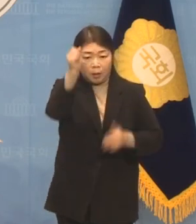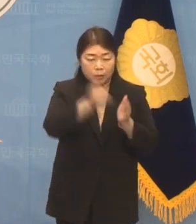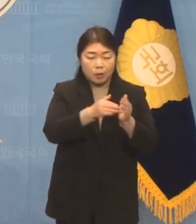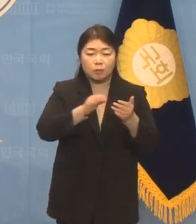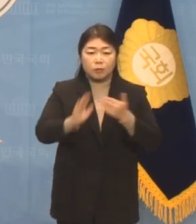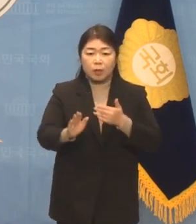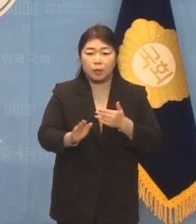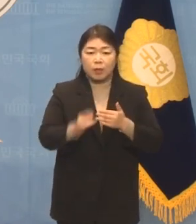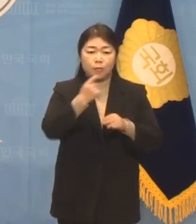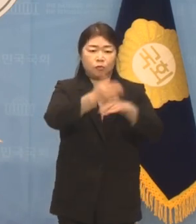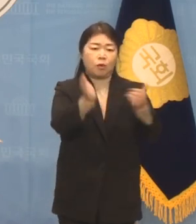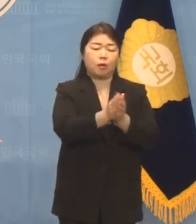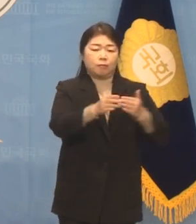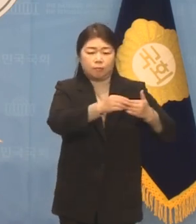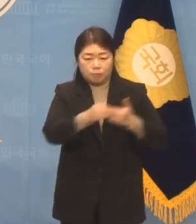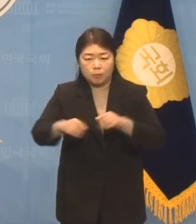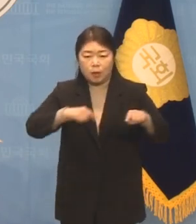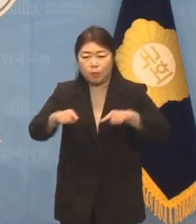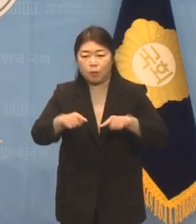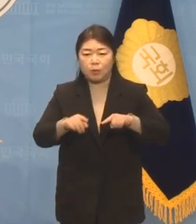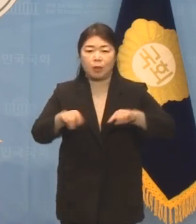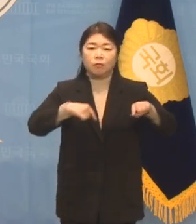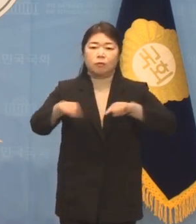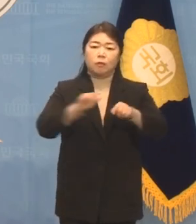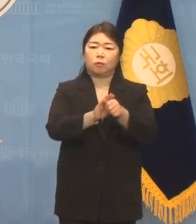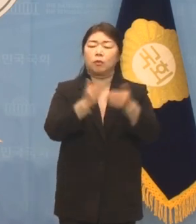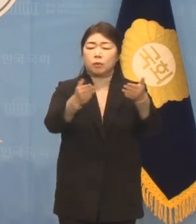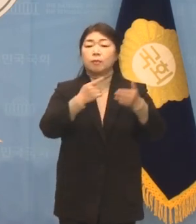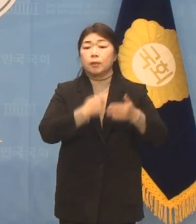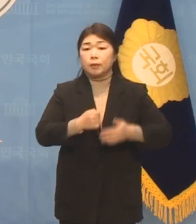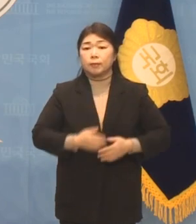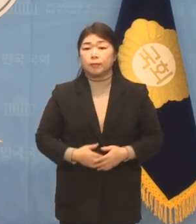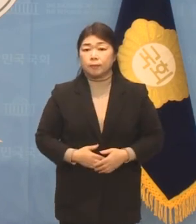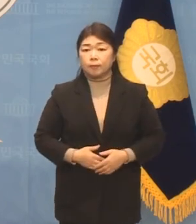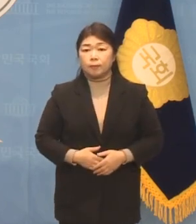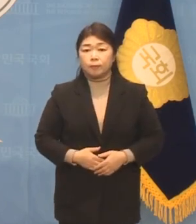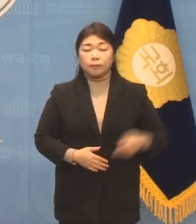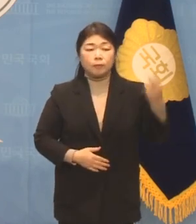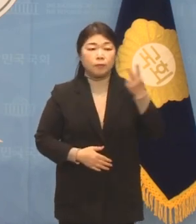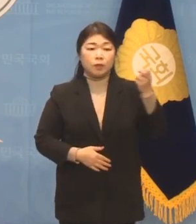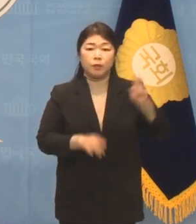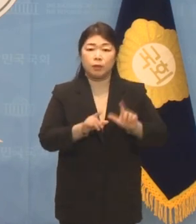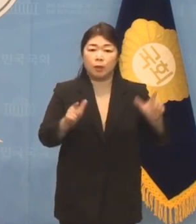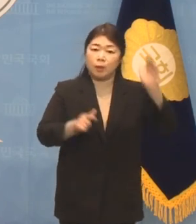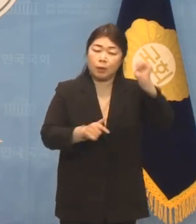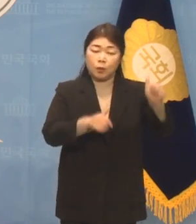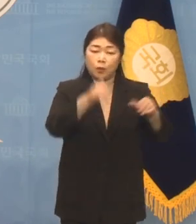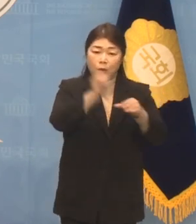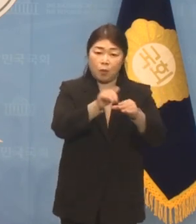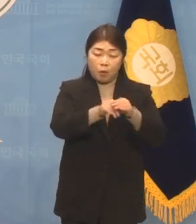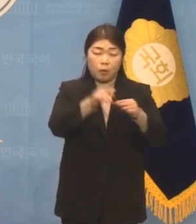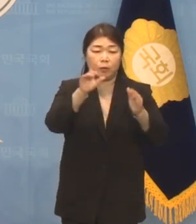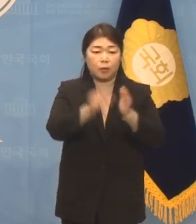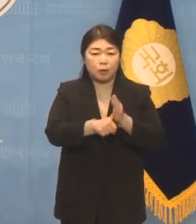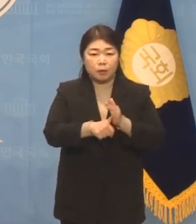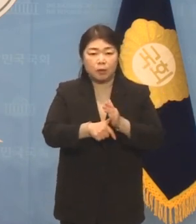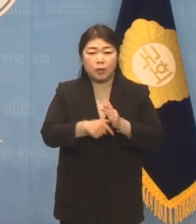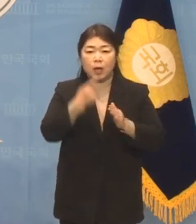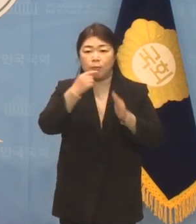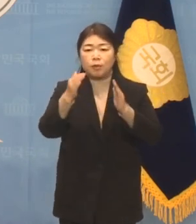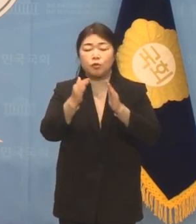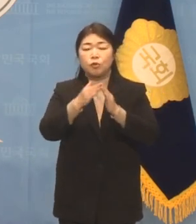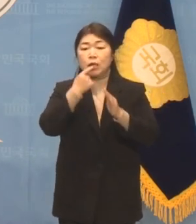노선을 이끌고 국정운영을 뒷받침했습니다. 2022년 대선을 앞두고는